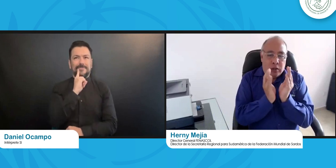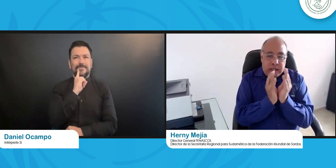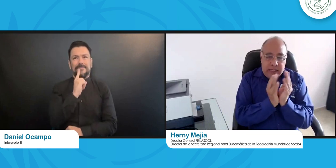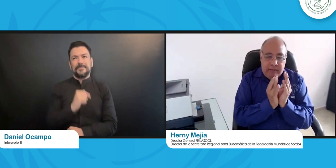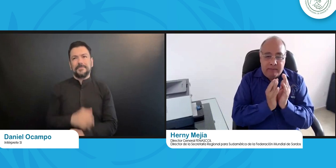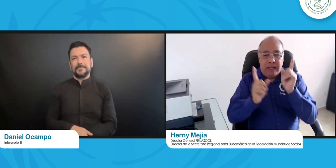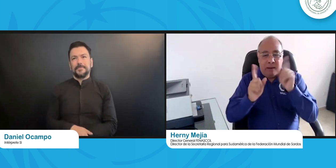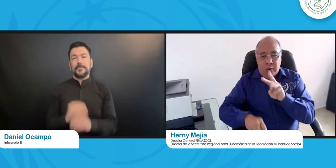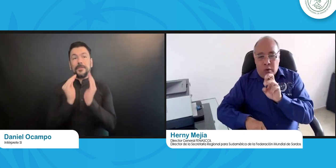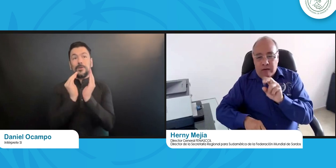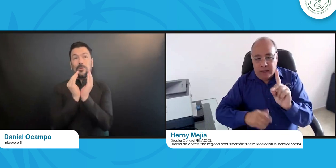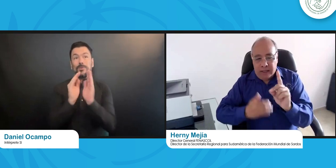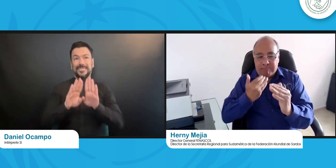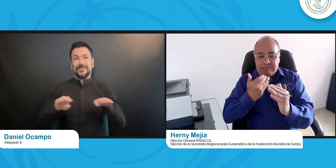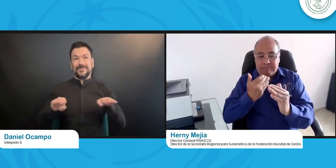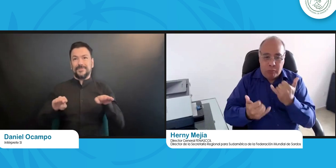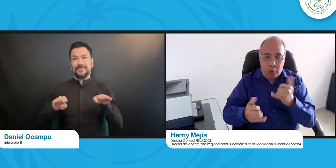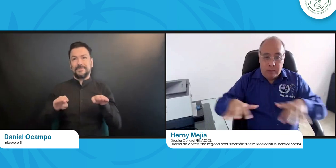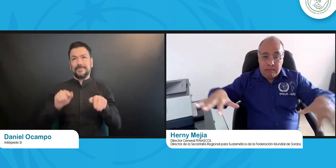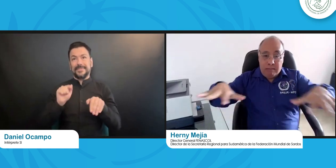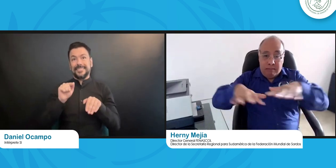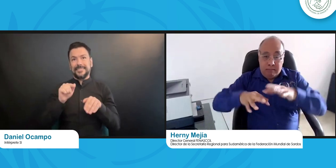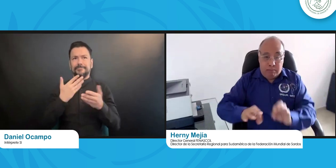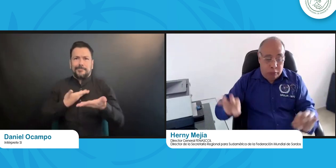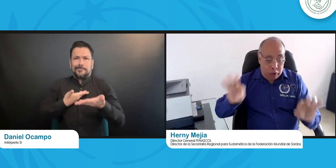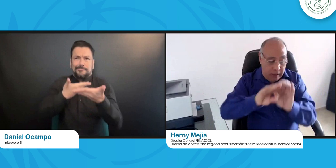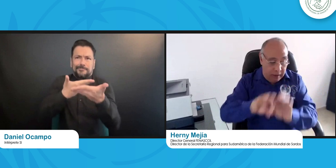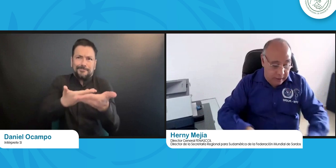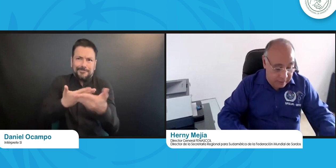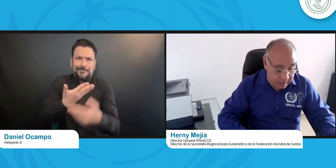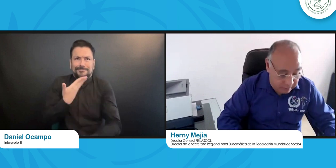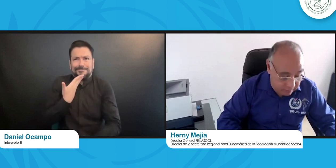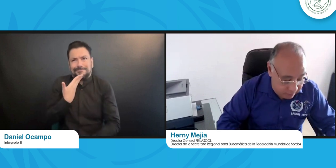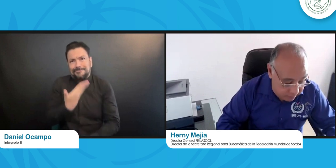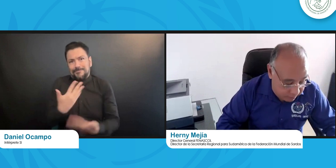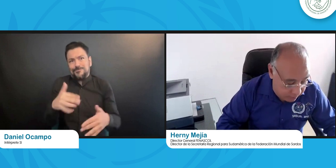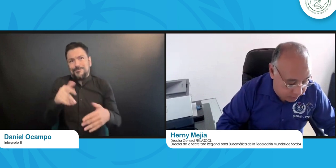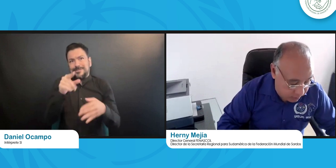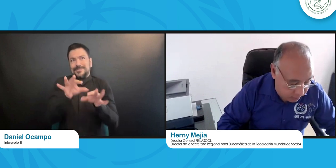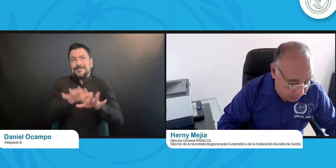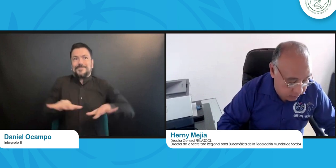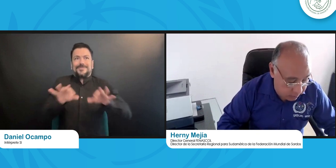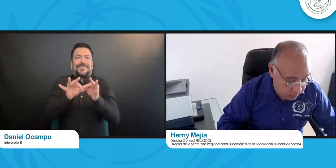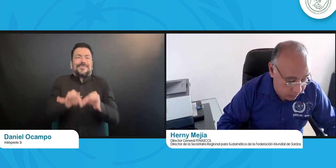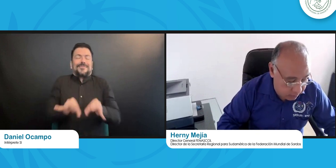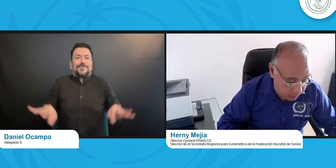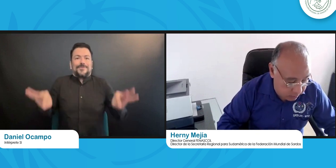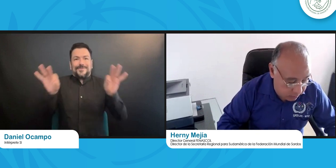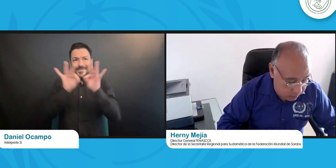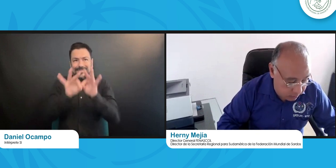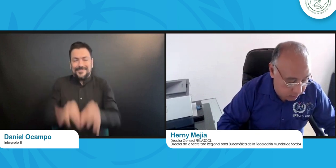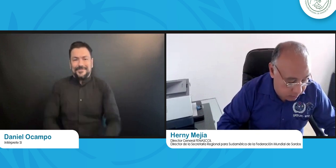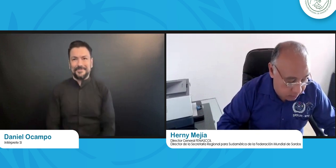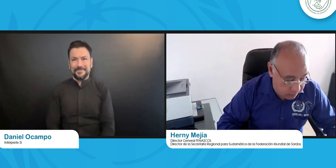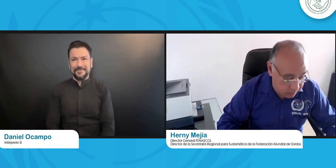FENASCOL. Gracias a UNICEF Latinoamérica y a la WFD por este espacio tan importante.